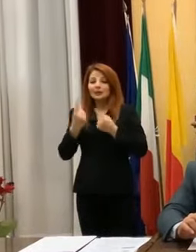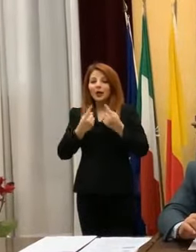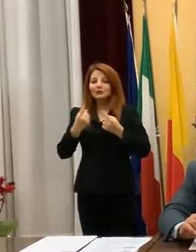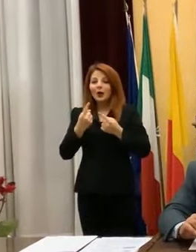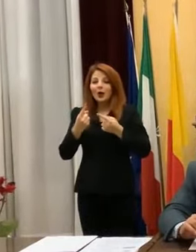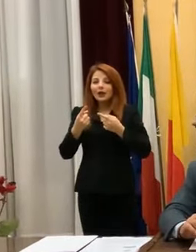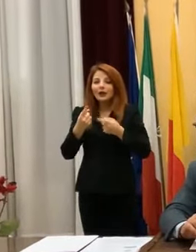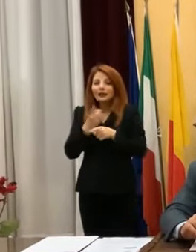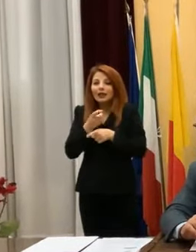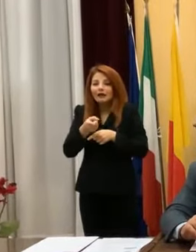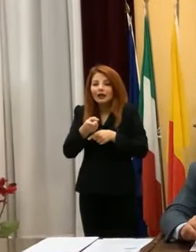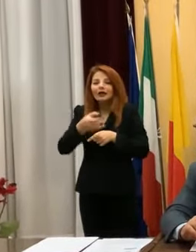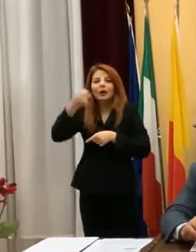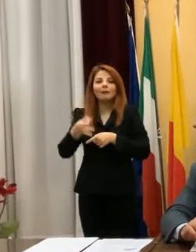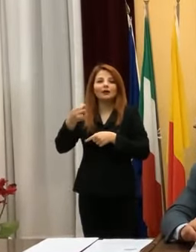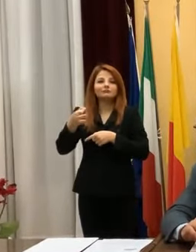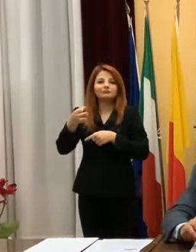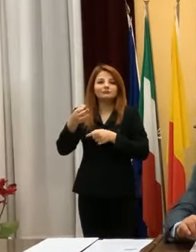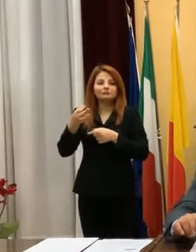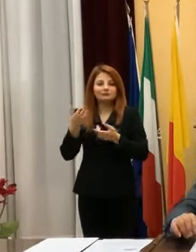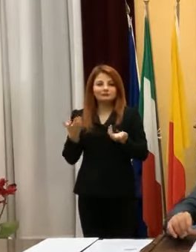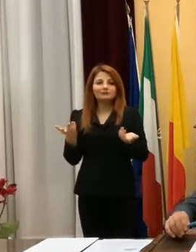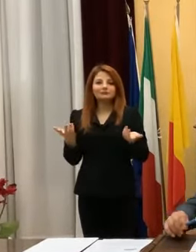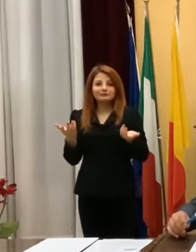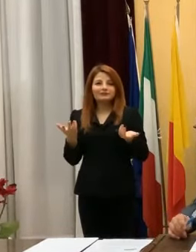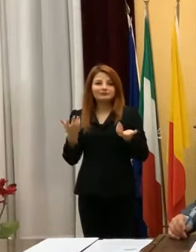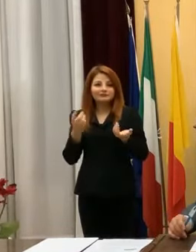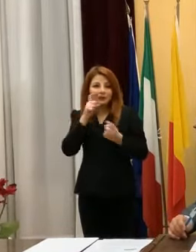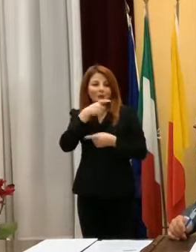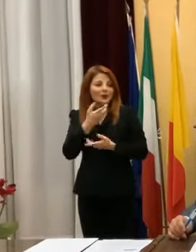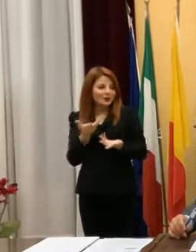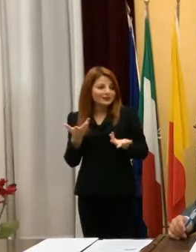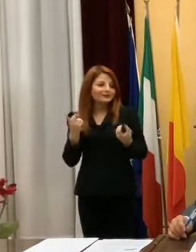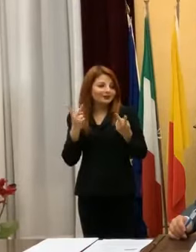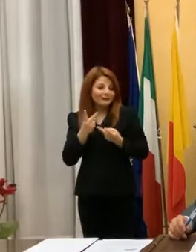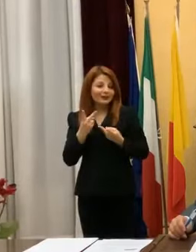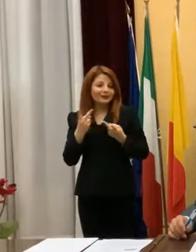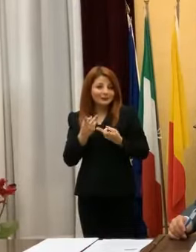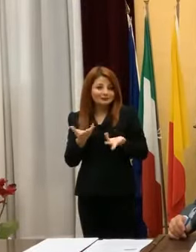fortunate, sfortunate e spesso curiose. Vero Francesco?